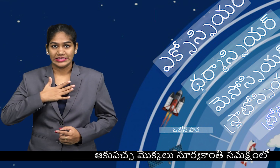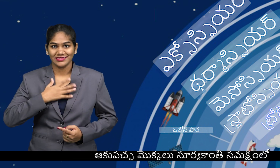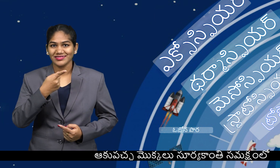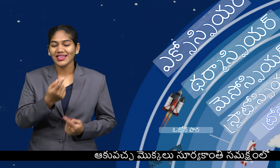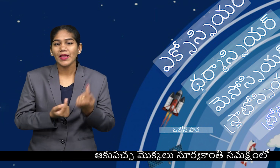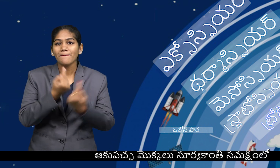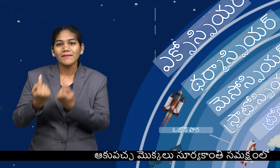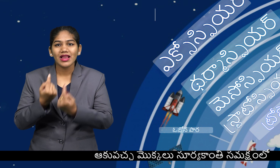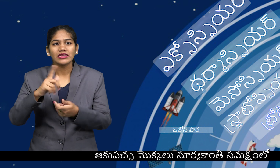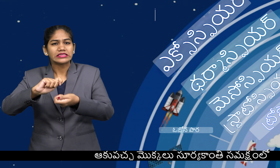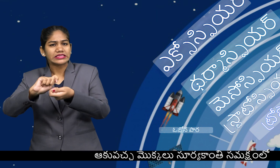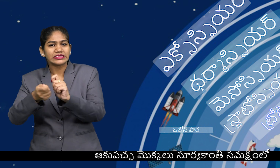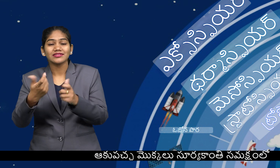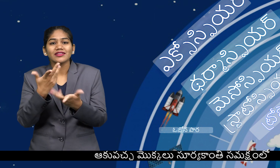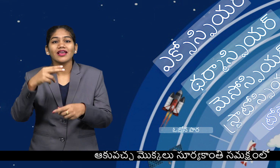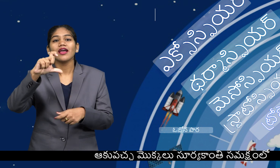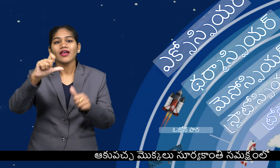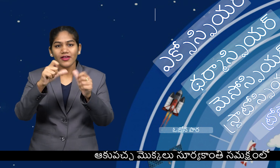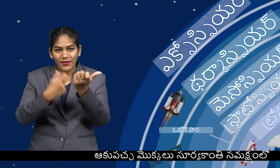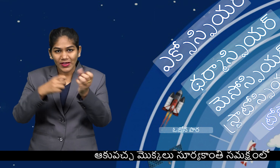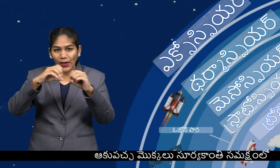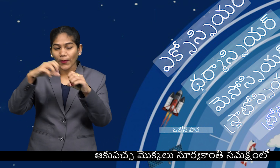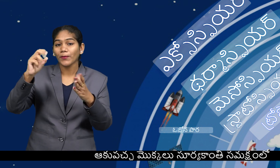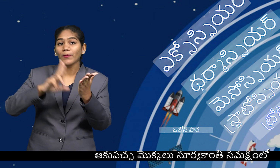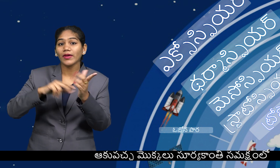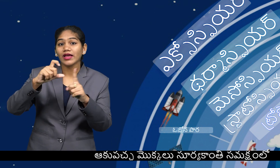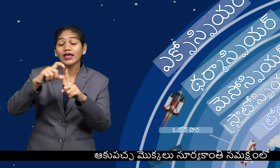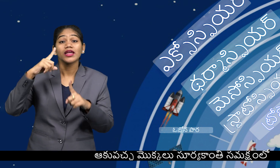ఆకుపచ్చ మొక్కలు సూర్యకాంతి సమక్షంలో